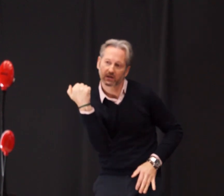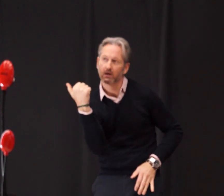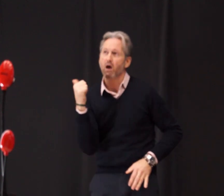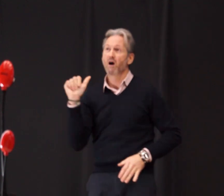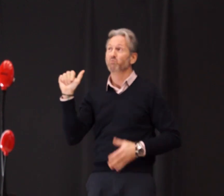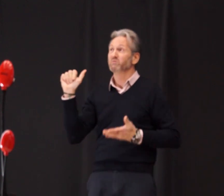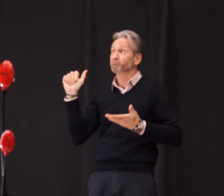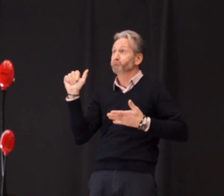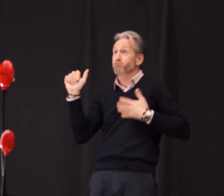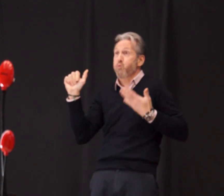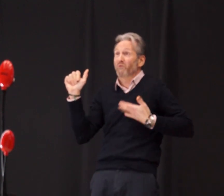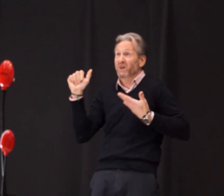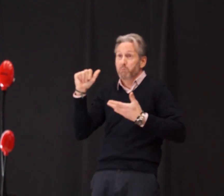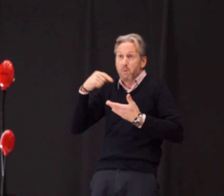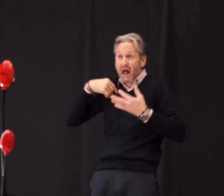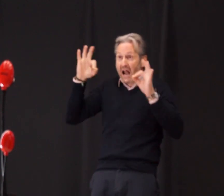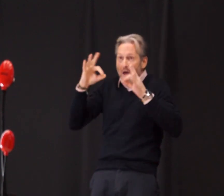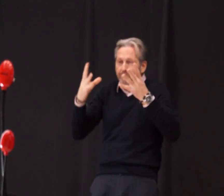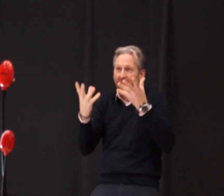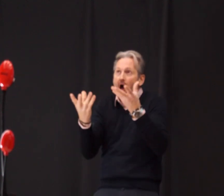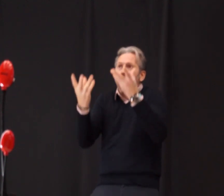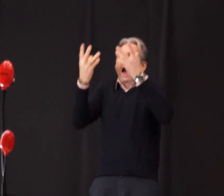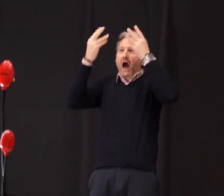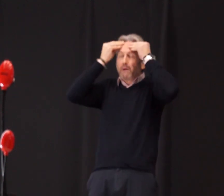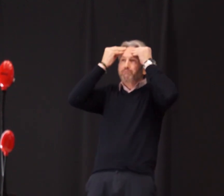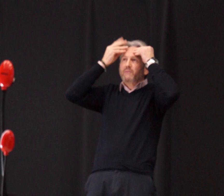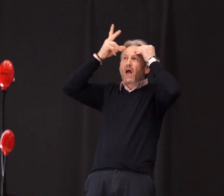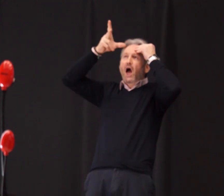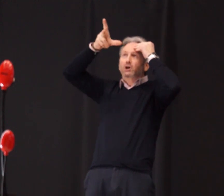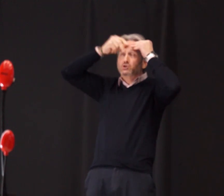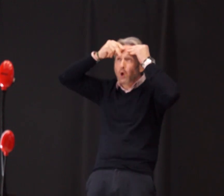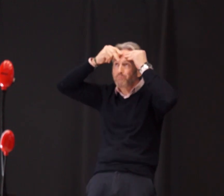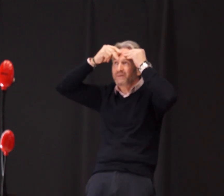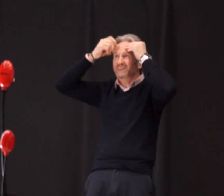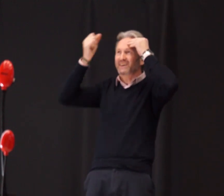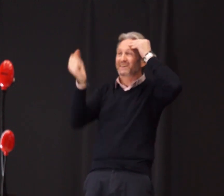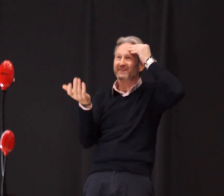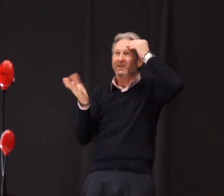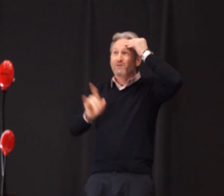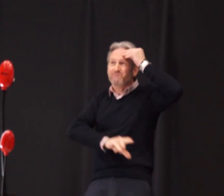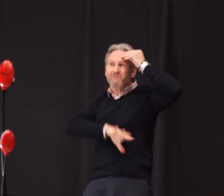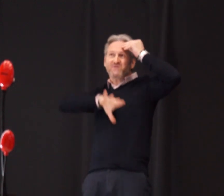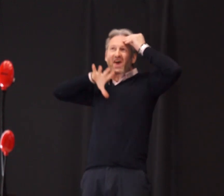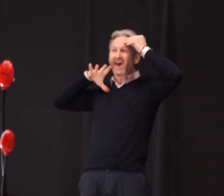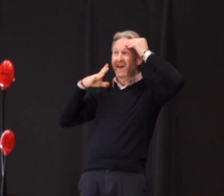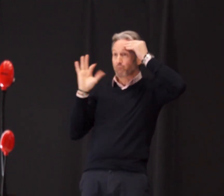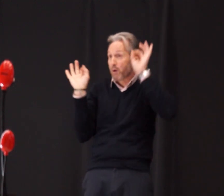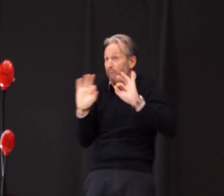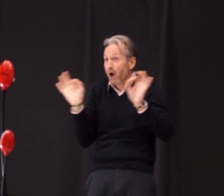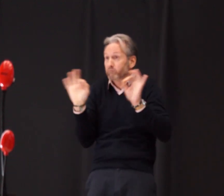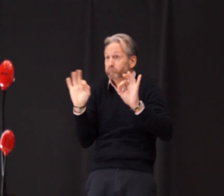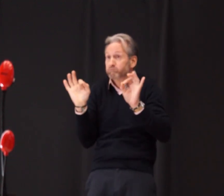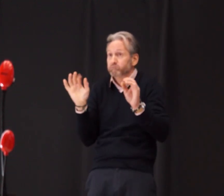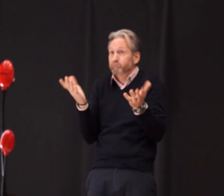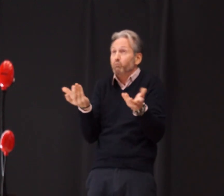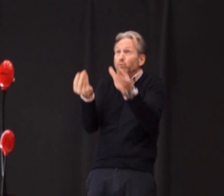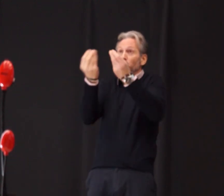ça, que, et du coup, leur faire comprendre que ce signe-là, si on change le sens du